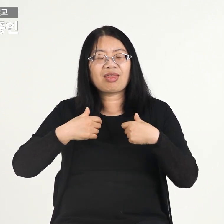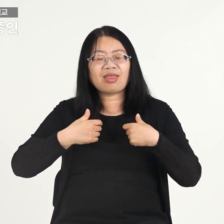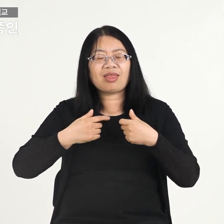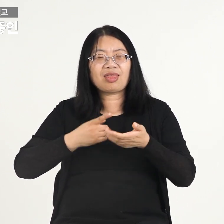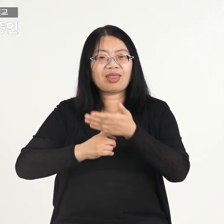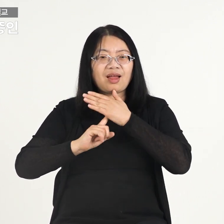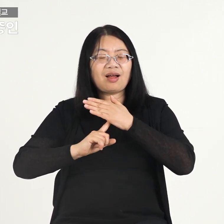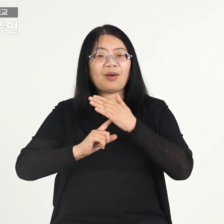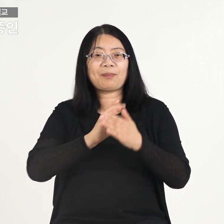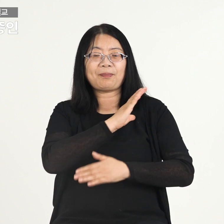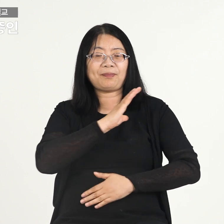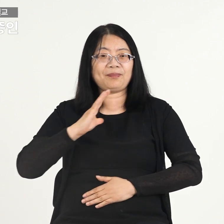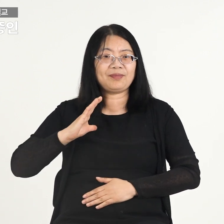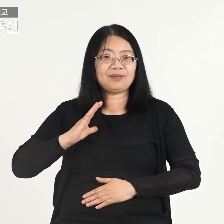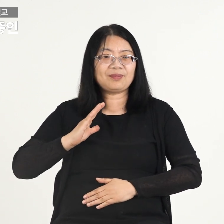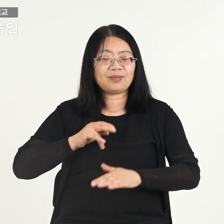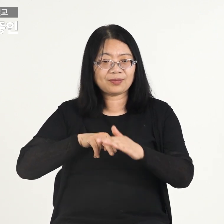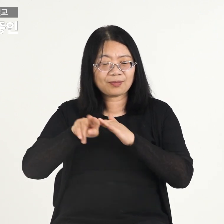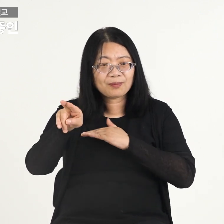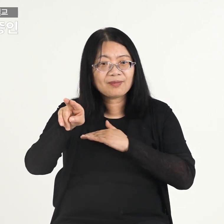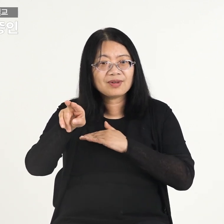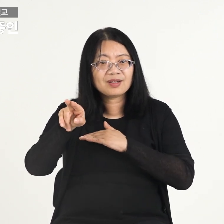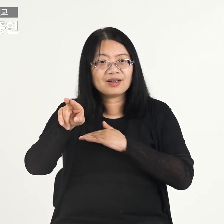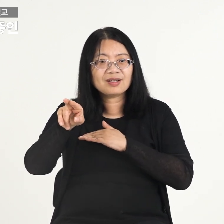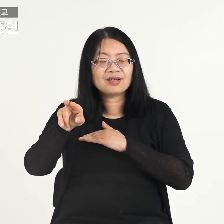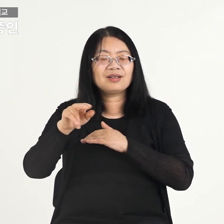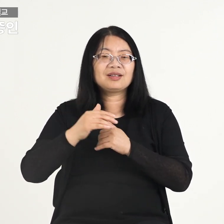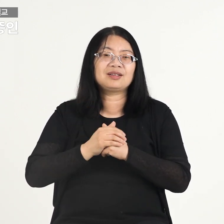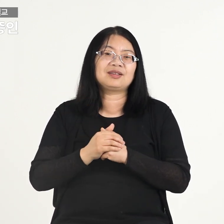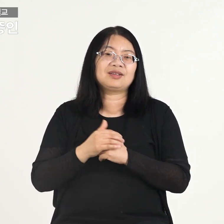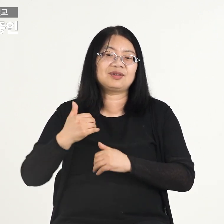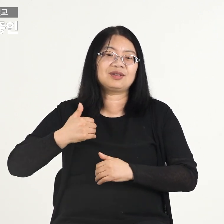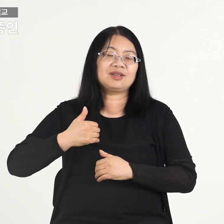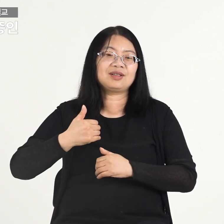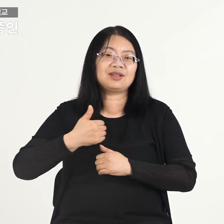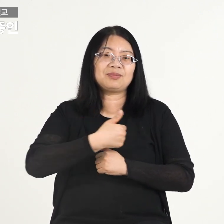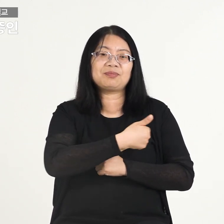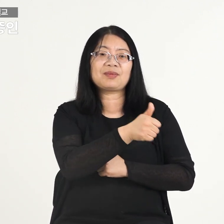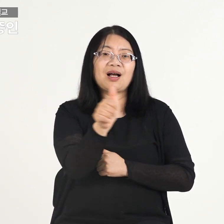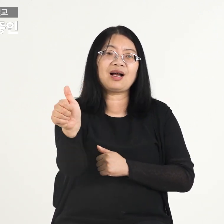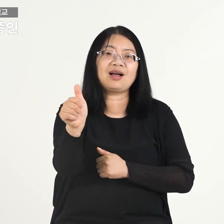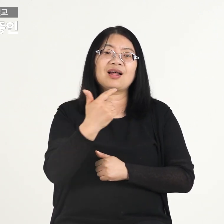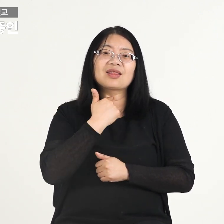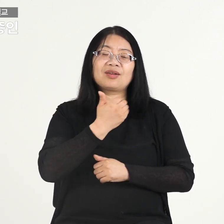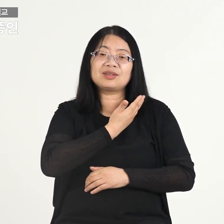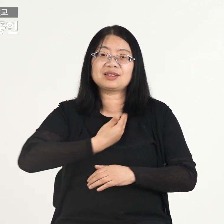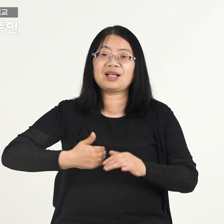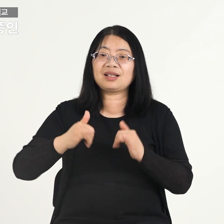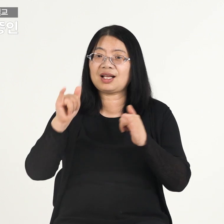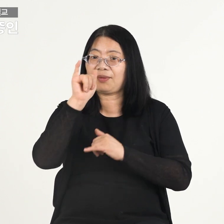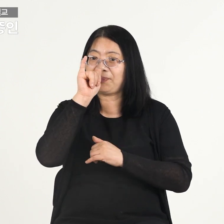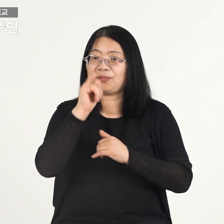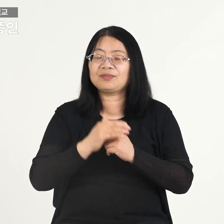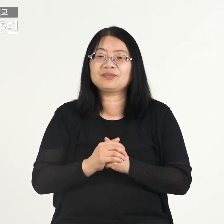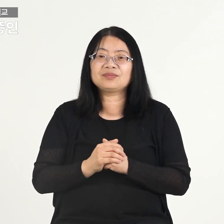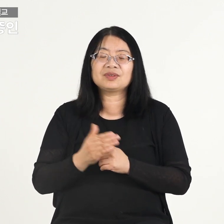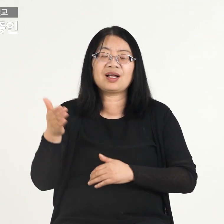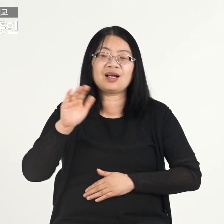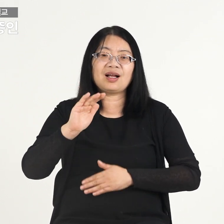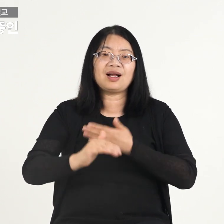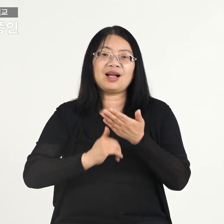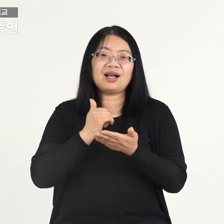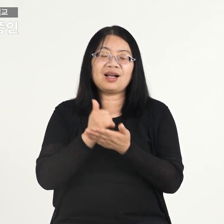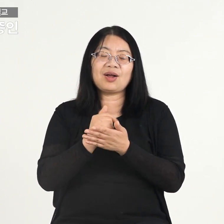좌절하고 배반하고 도망가고 돌아서고 이런 제자들이 있었어요. 근데